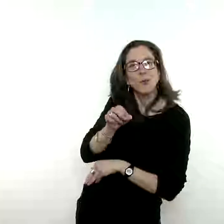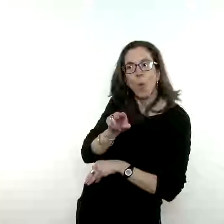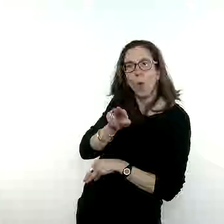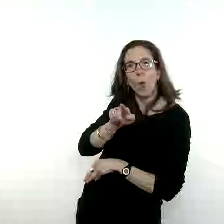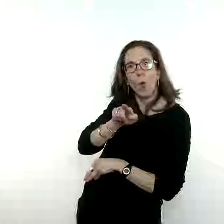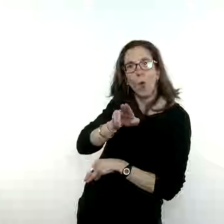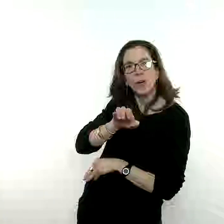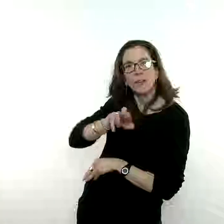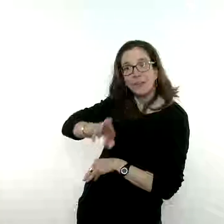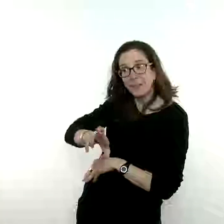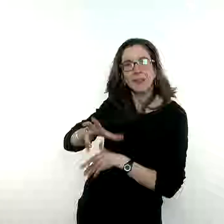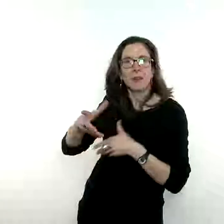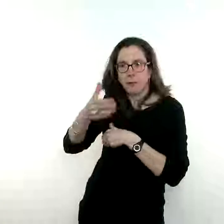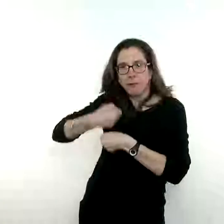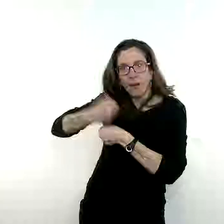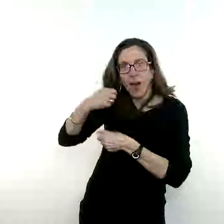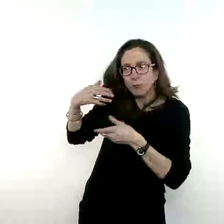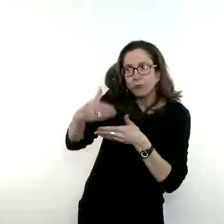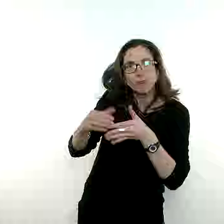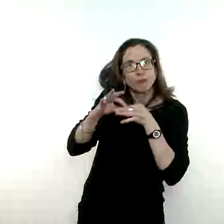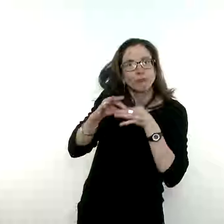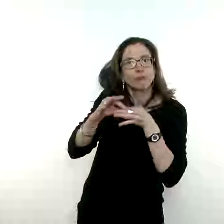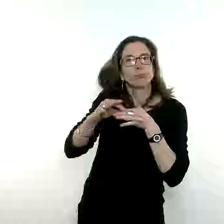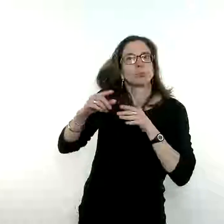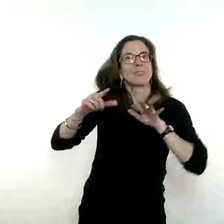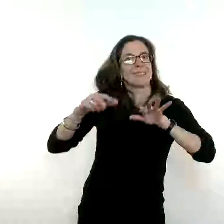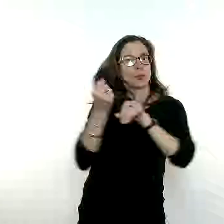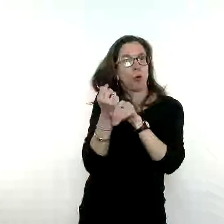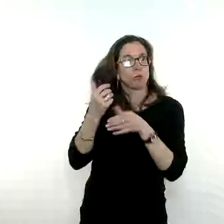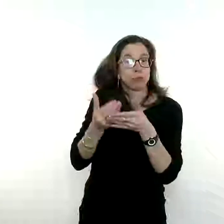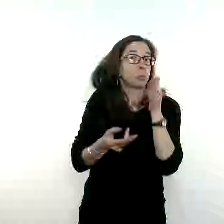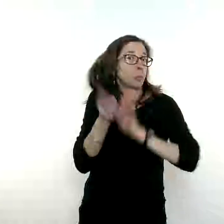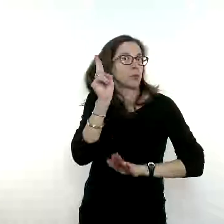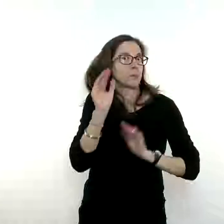étroite depuis maintenant presque 7 ans, voire un peu plus.